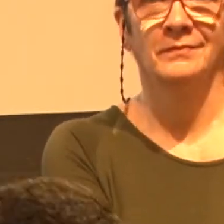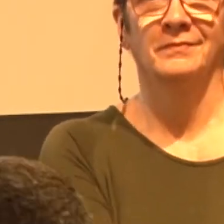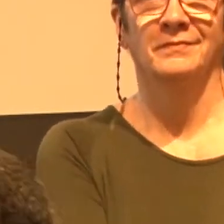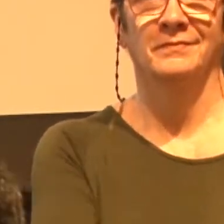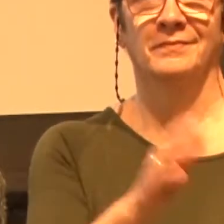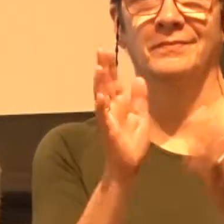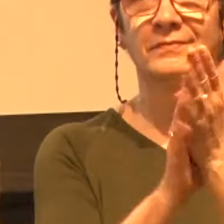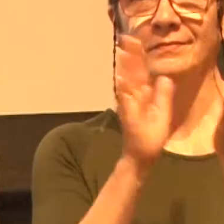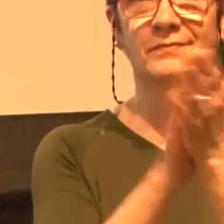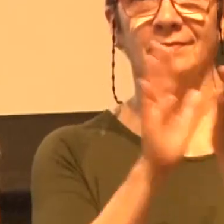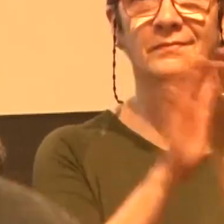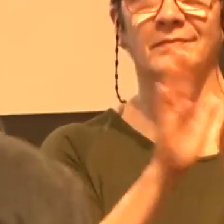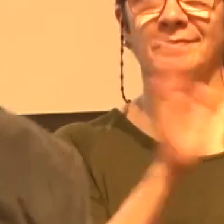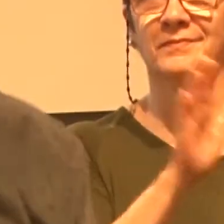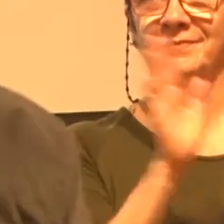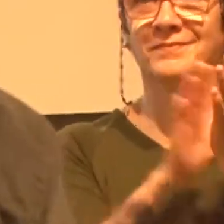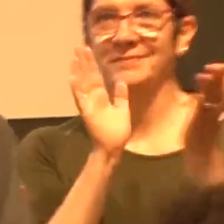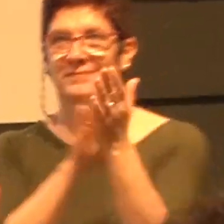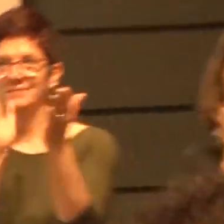eles.